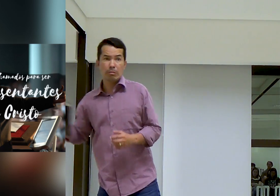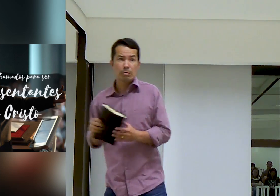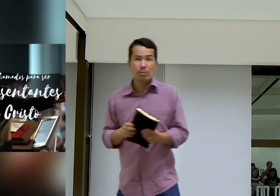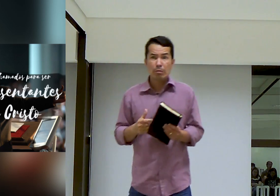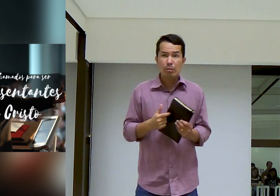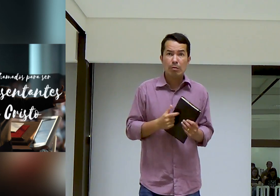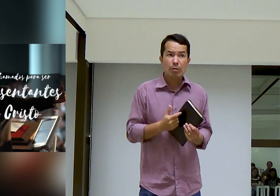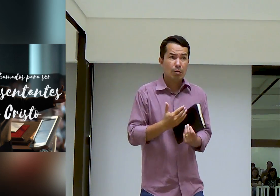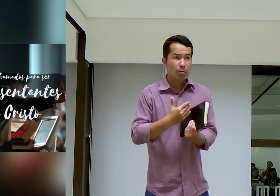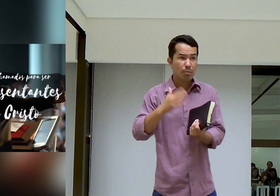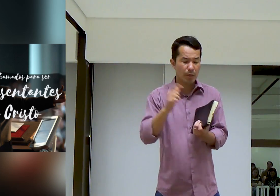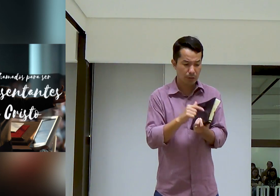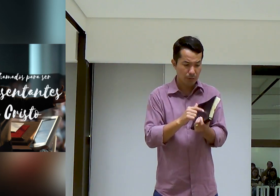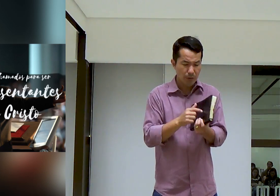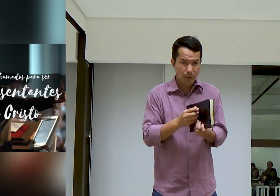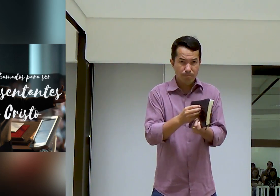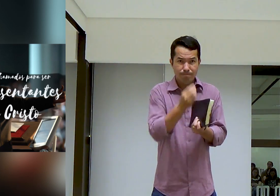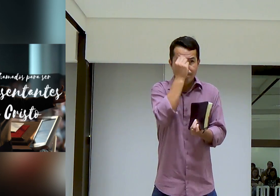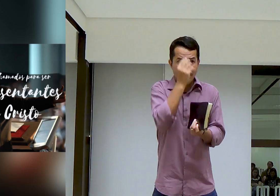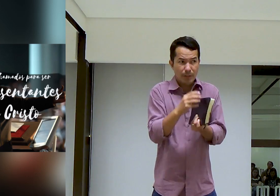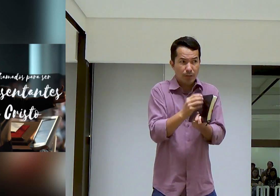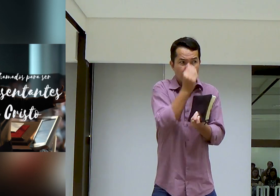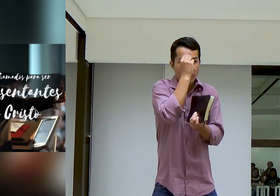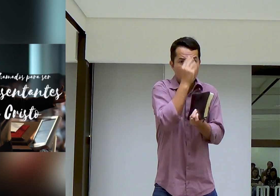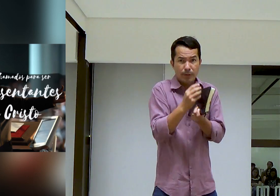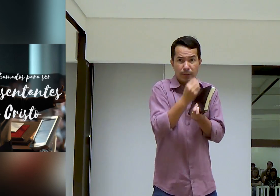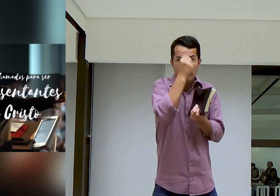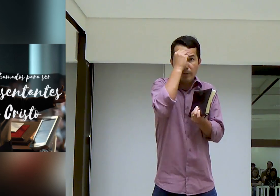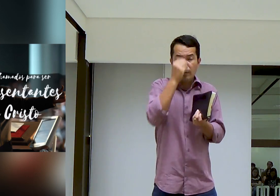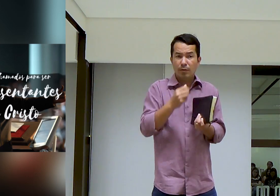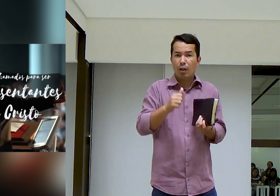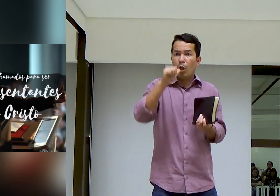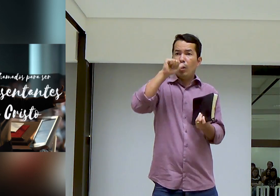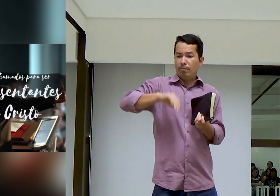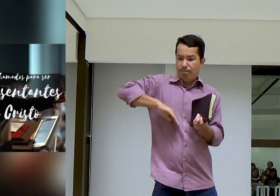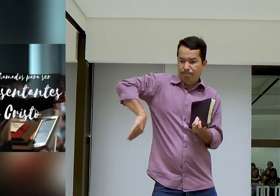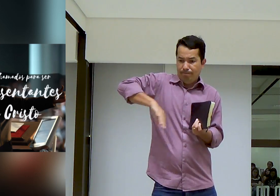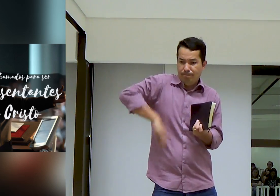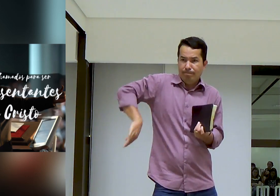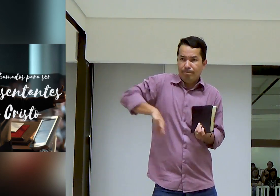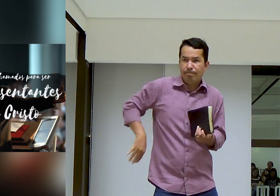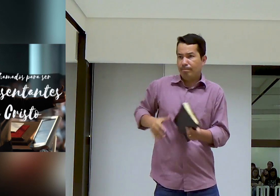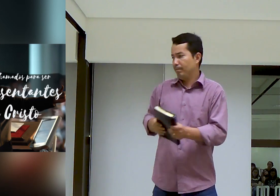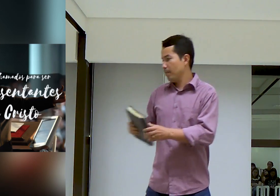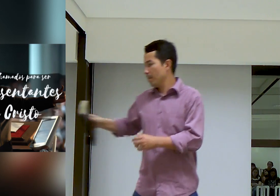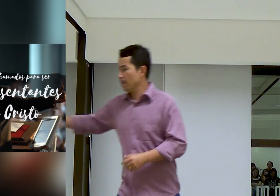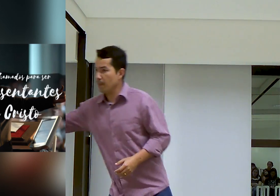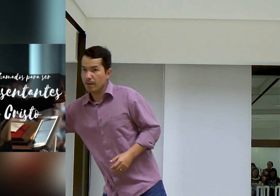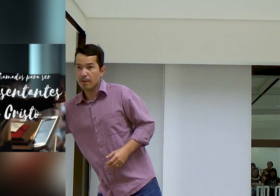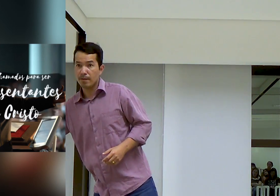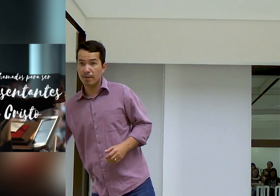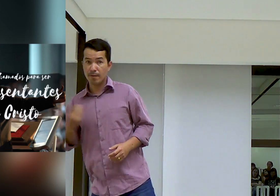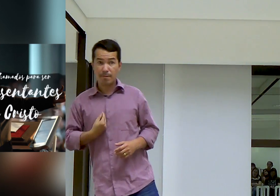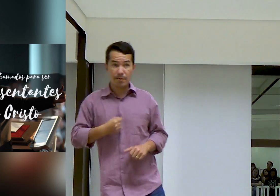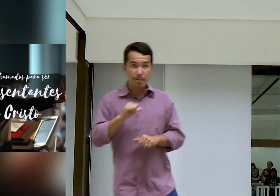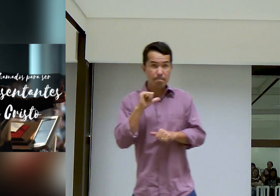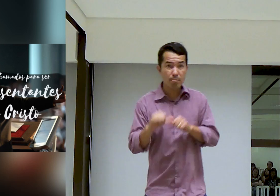a palavra de Deus, a palavra de Deus tocou a vida dele e ele começou a se encher dela e